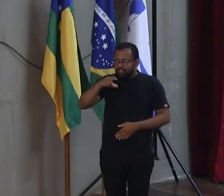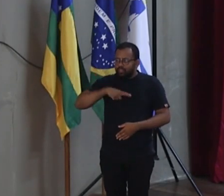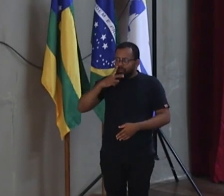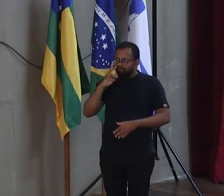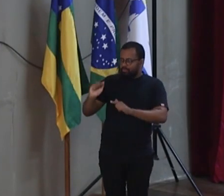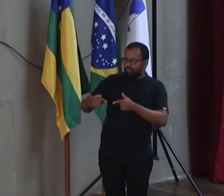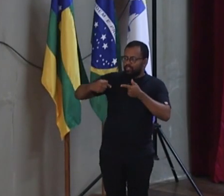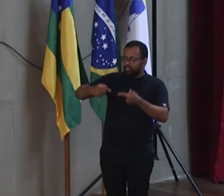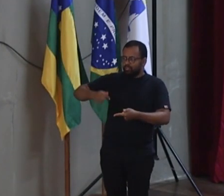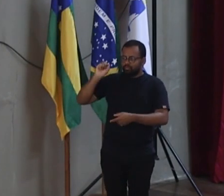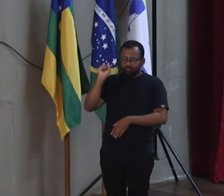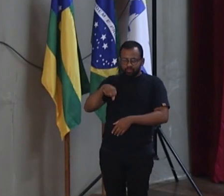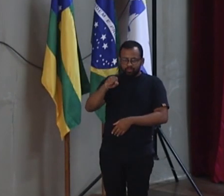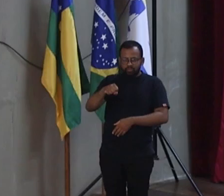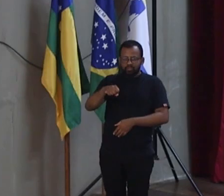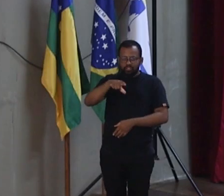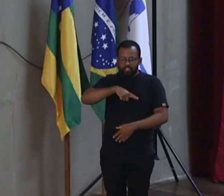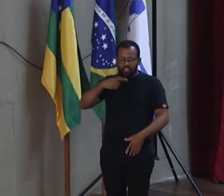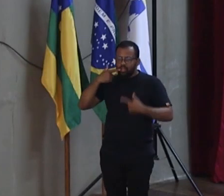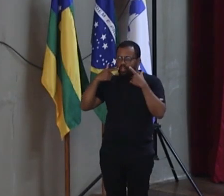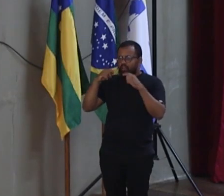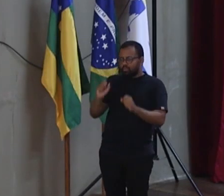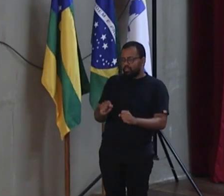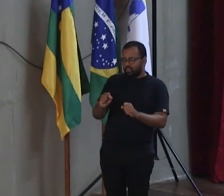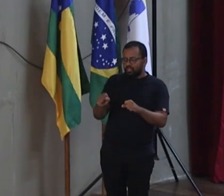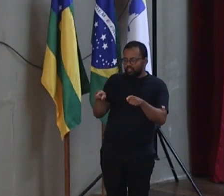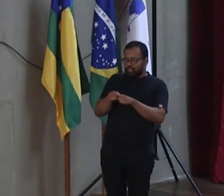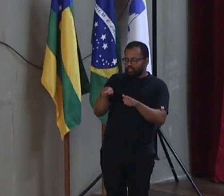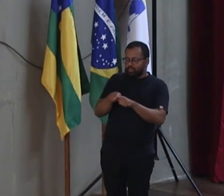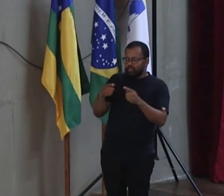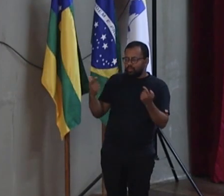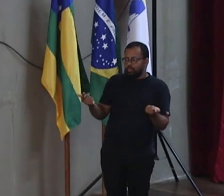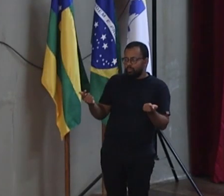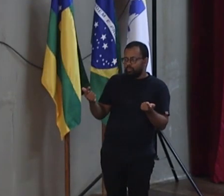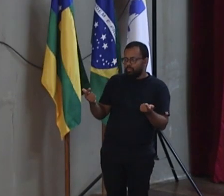um desafio muito grande para a linguística aplicada e,